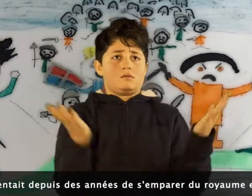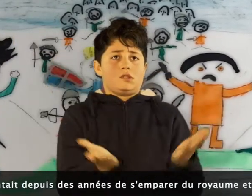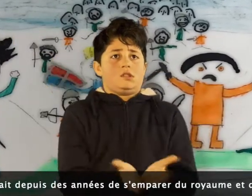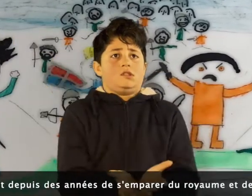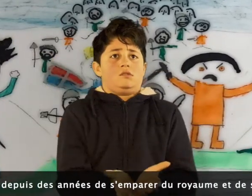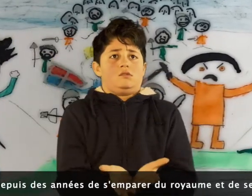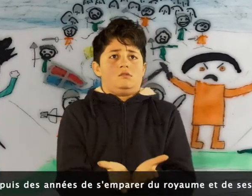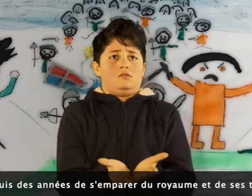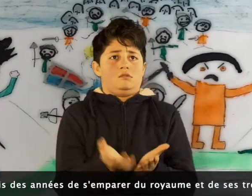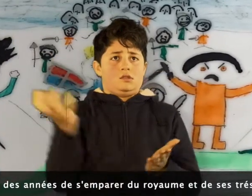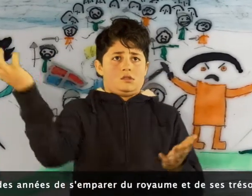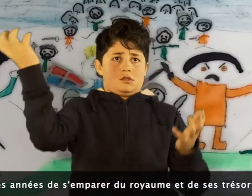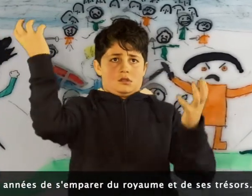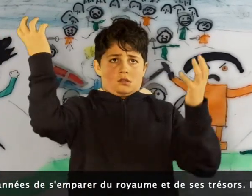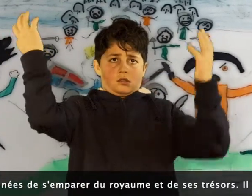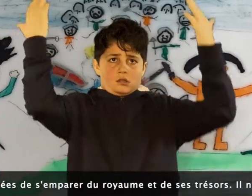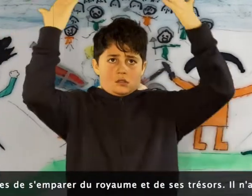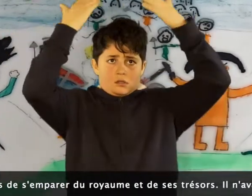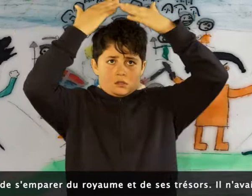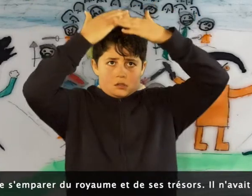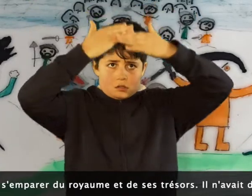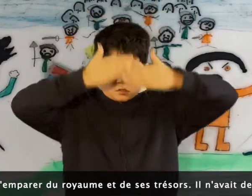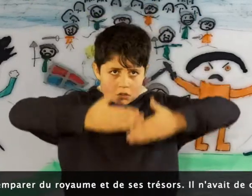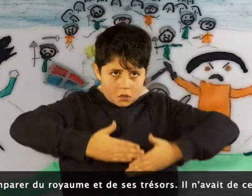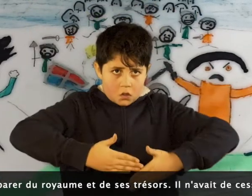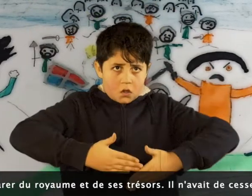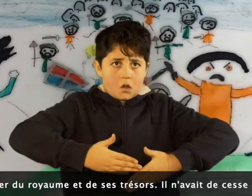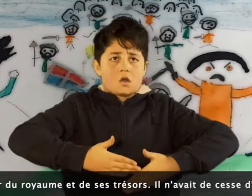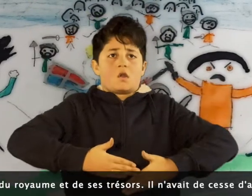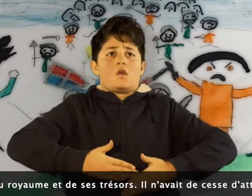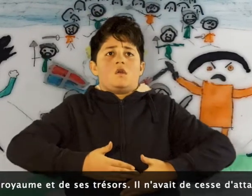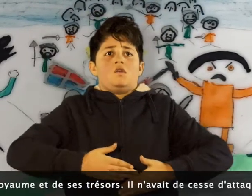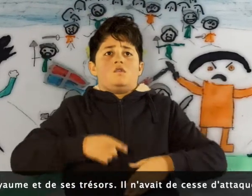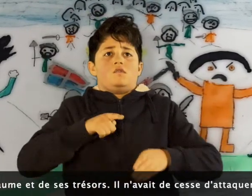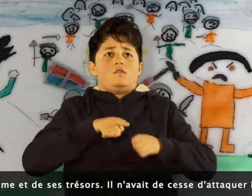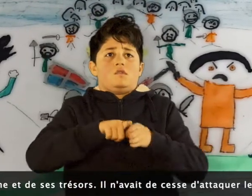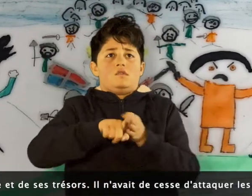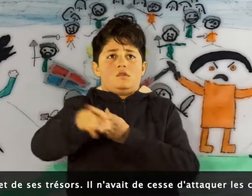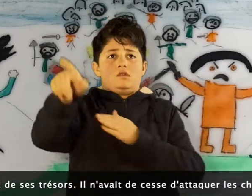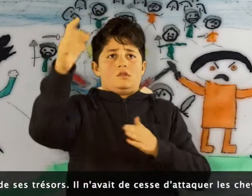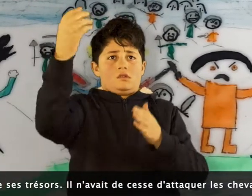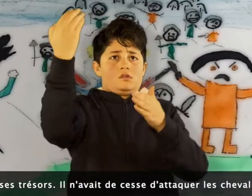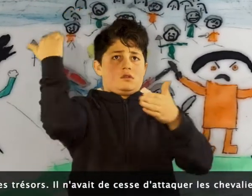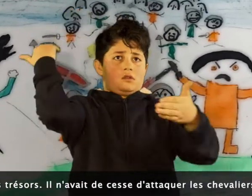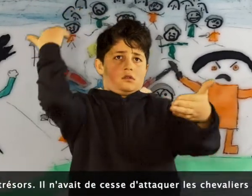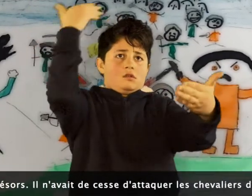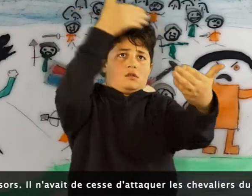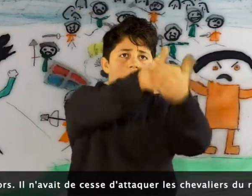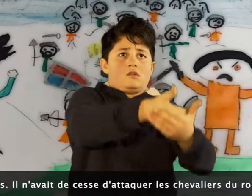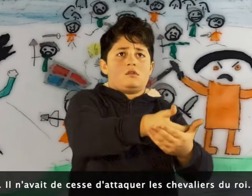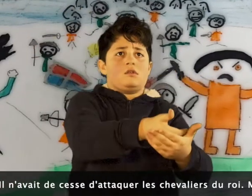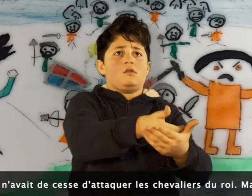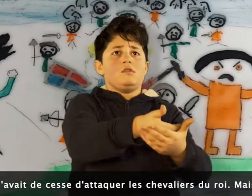années, de s'emparer du royaume et de ses trésors. Il n'avait de cesse d'attaquer les chevaliers du